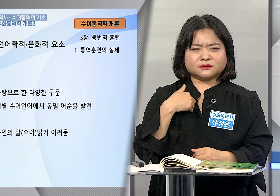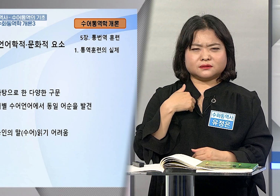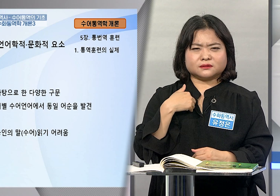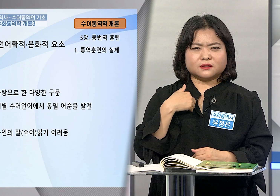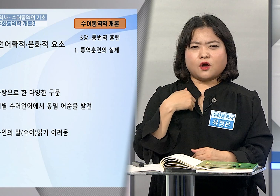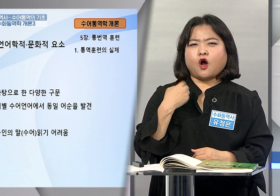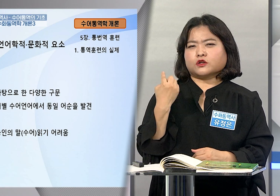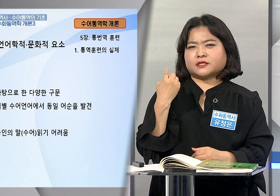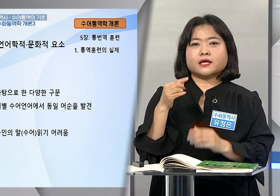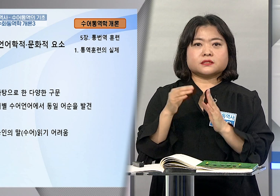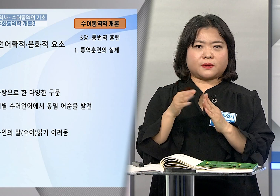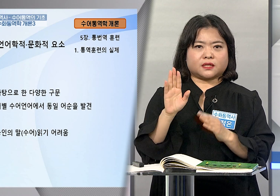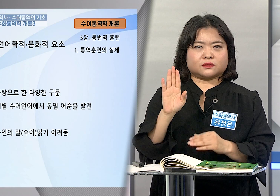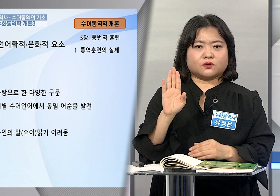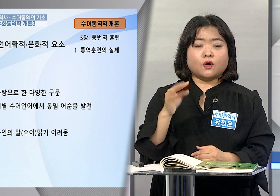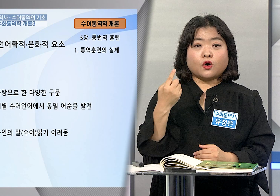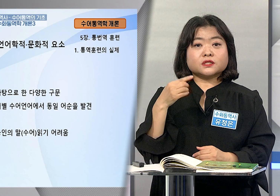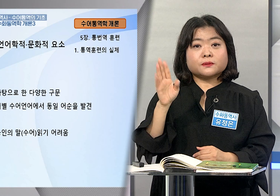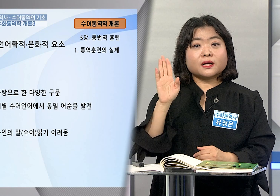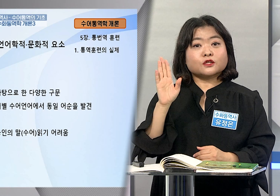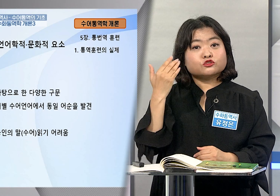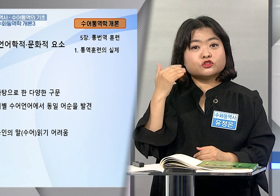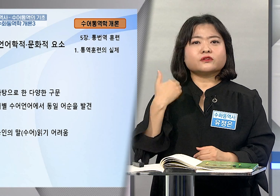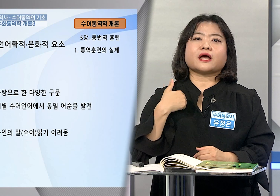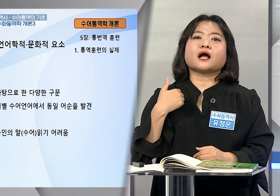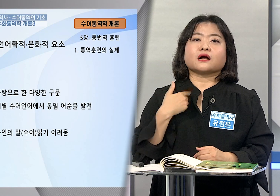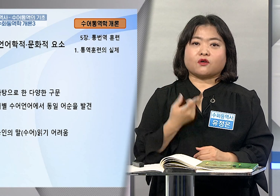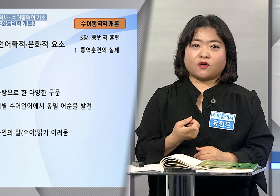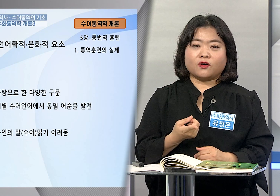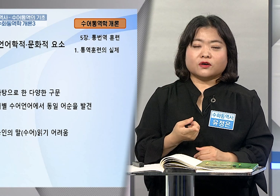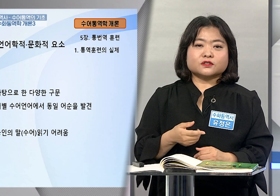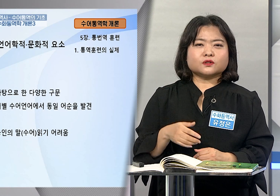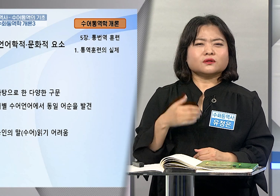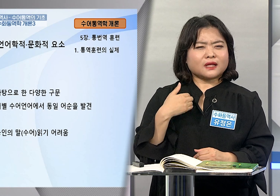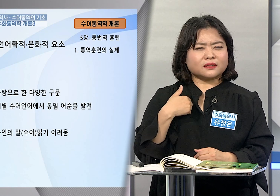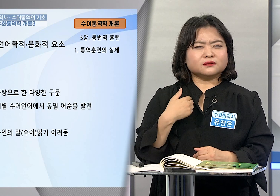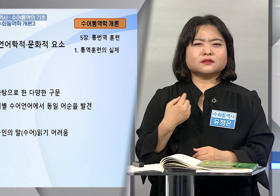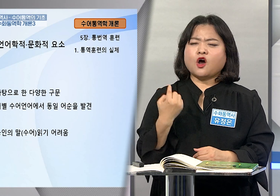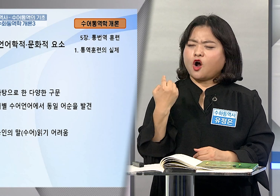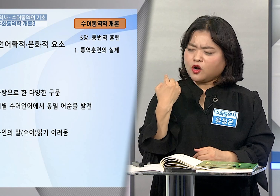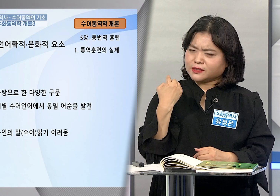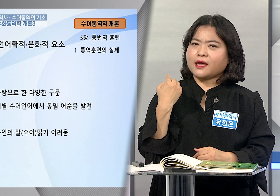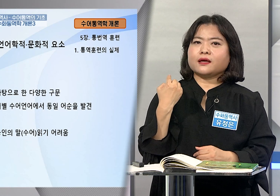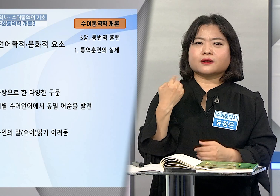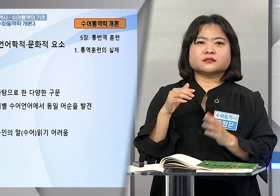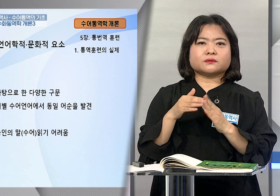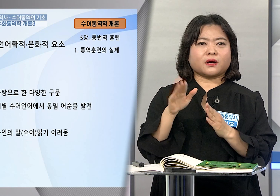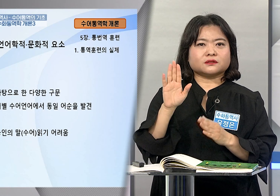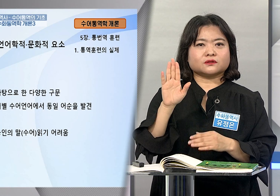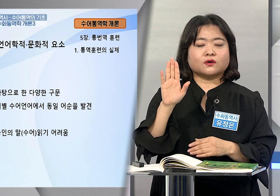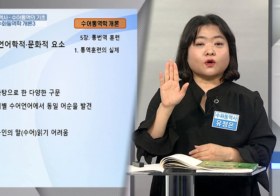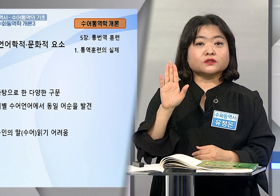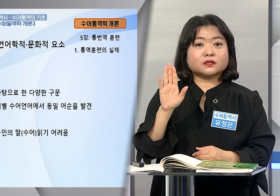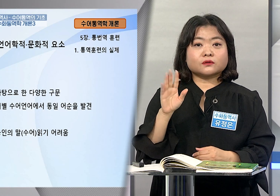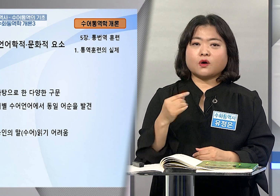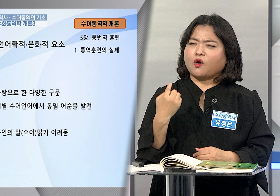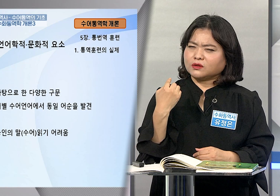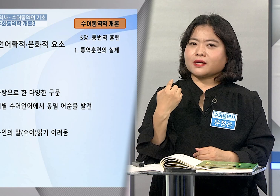나는 어제 집에 갔어. 어제 집에 간 게 누구죠? 내가 간 거. 그렇죠? 나는 어제 집에 갔어. 언제 갔다고요?